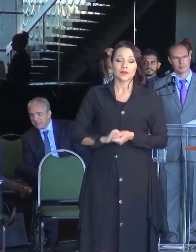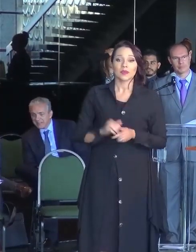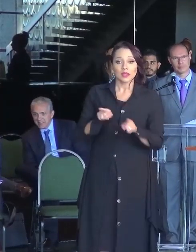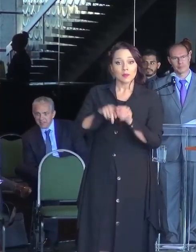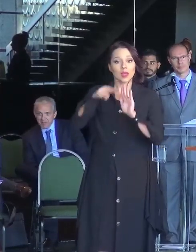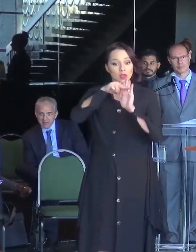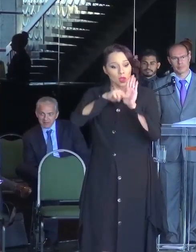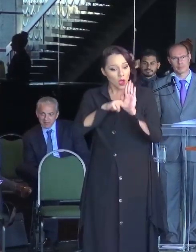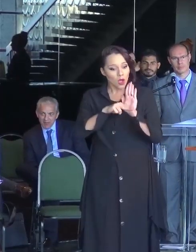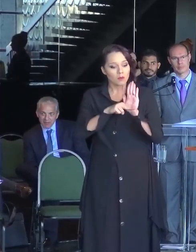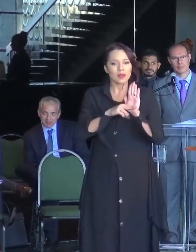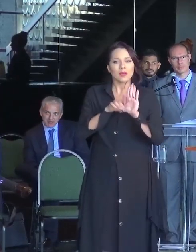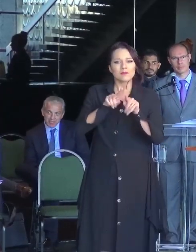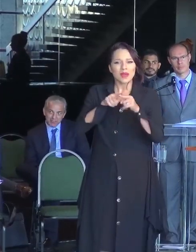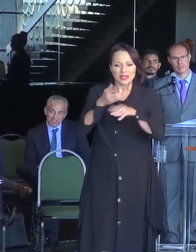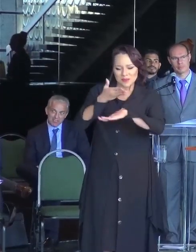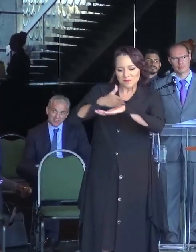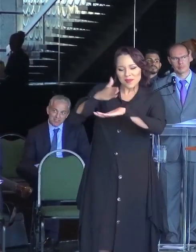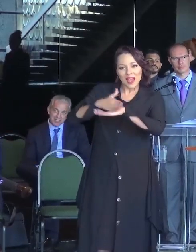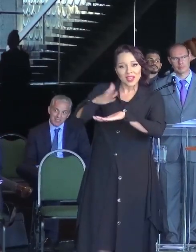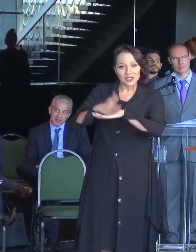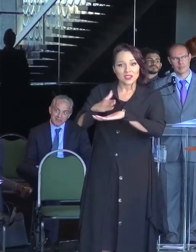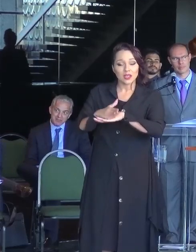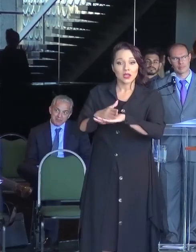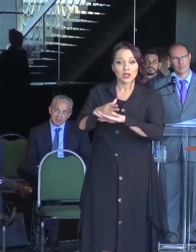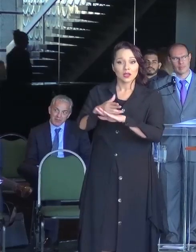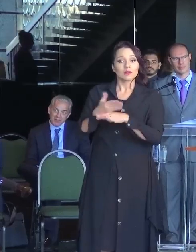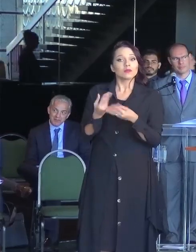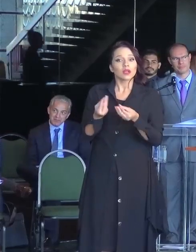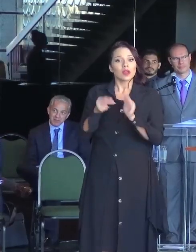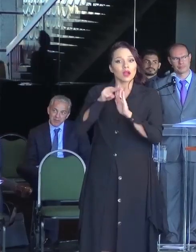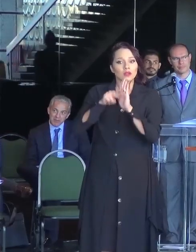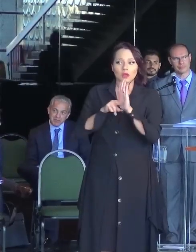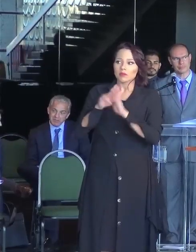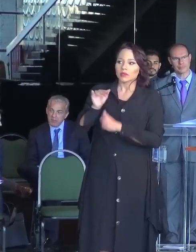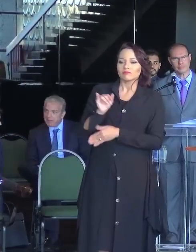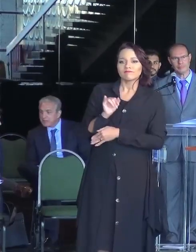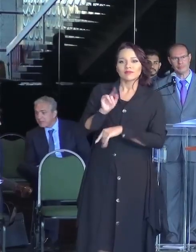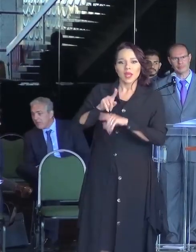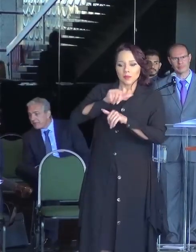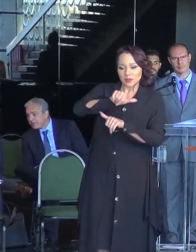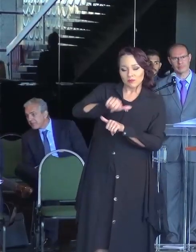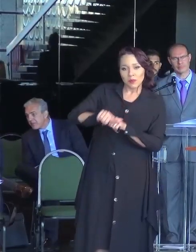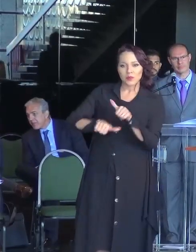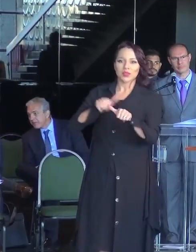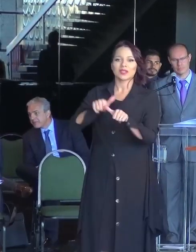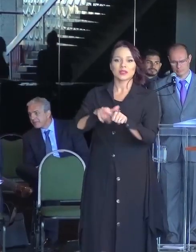norma, mas a prática, para que a norma seja um instrumento de